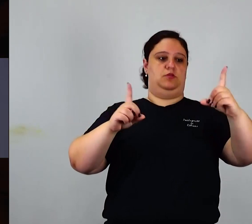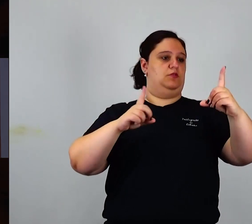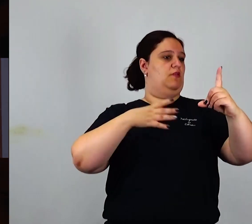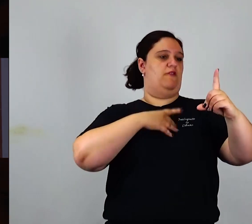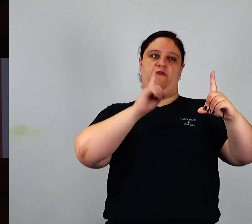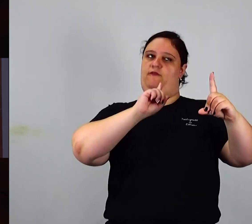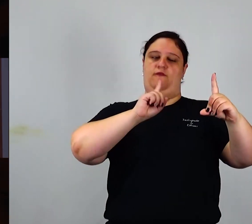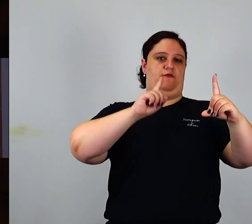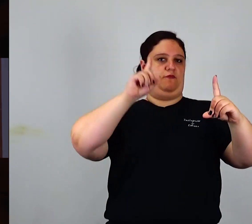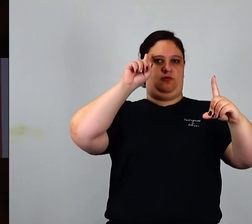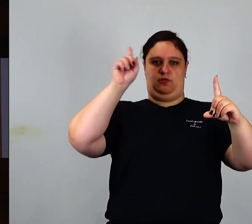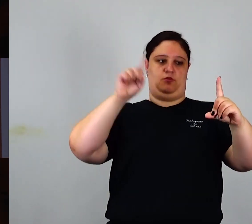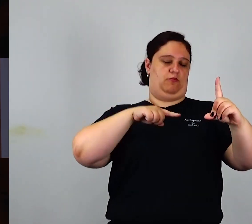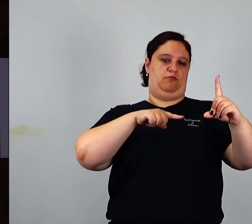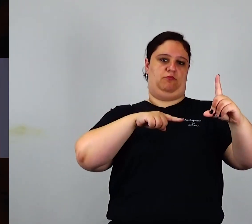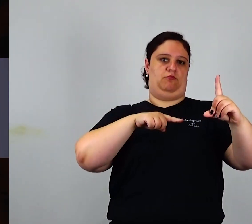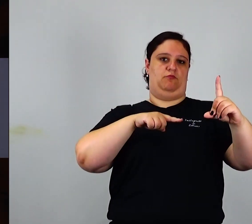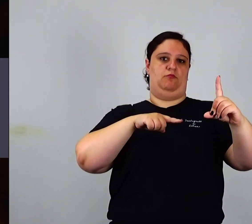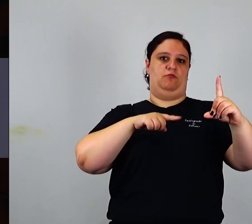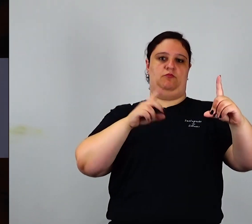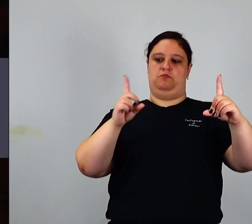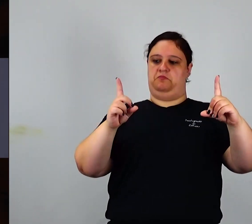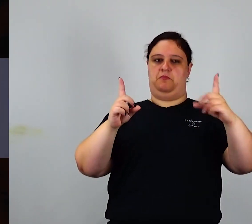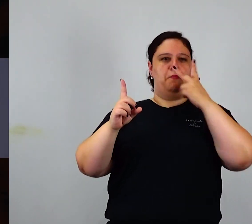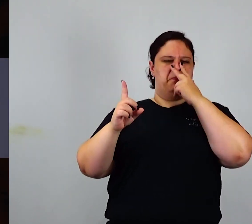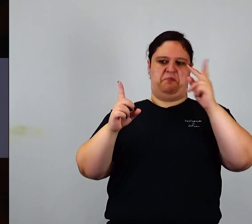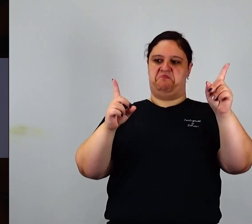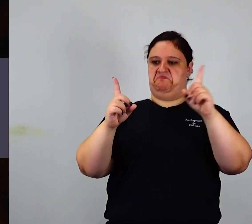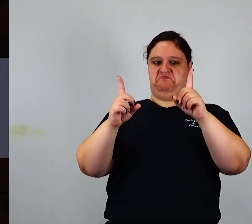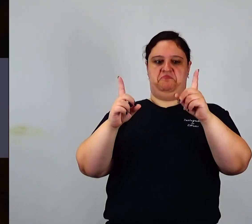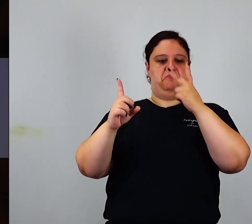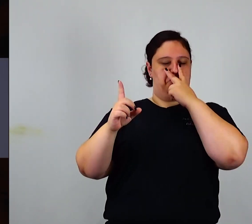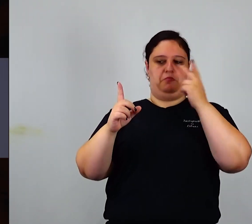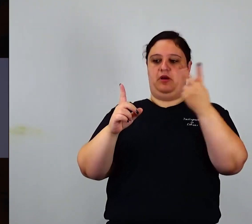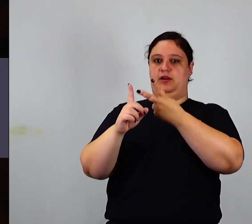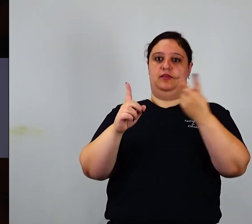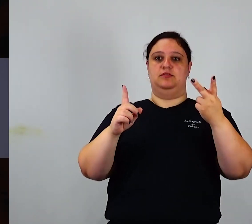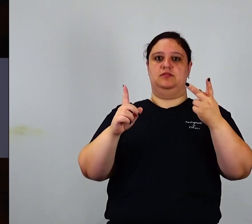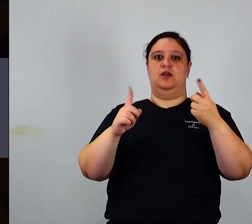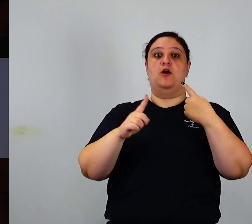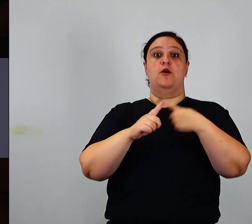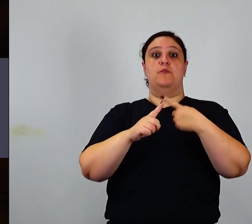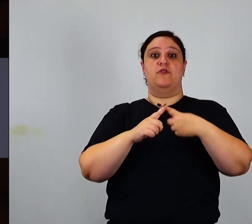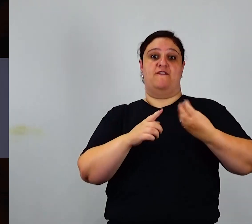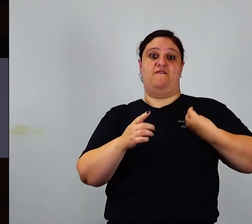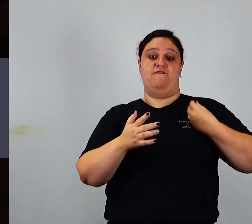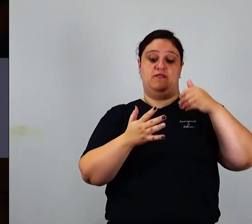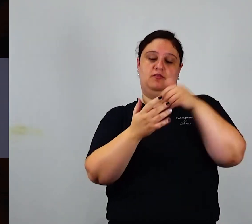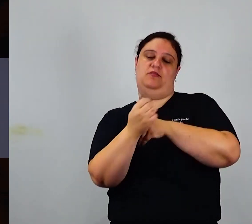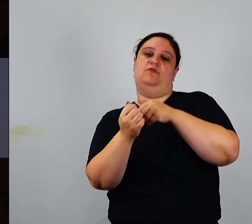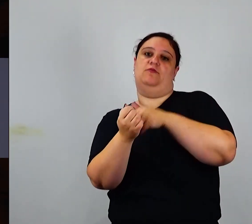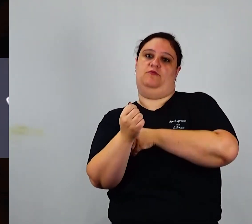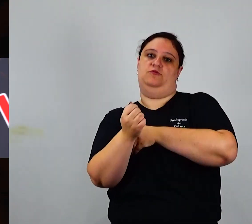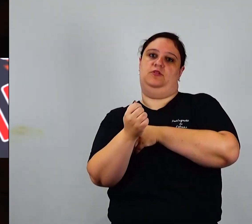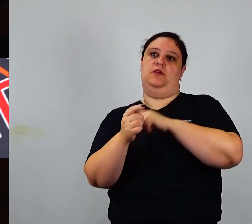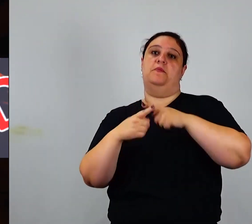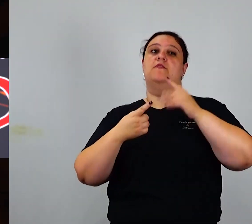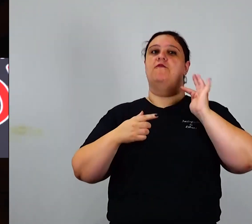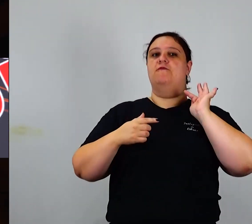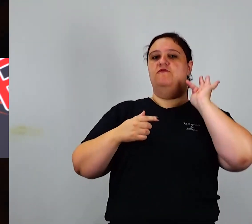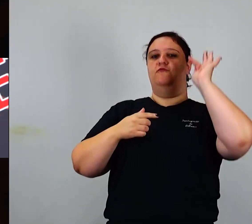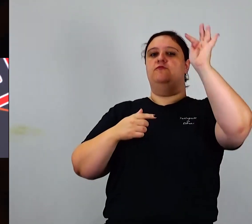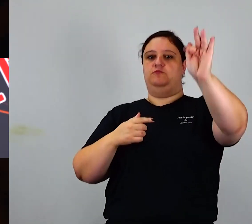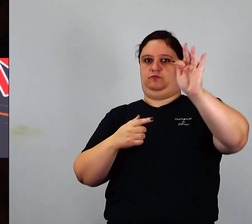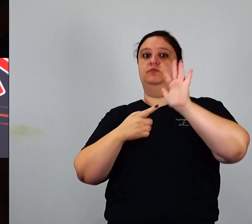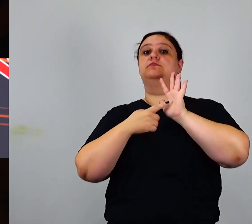exterior. Por quê? Porque a vida verdadeira está oculta. Mas um dia ela vai se revelar. E o Senhor